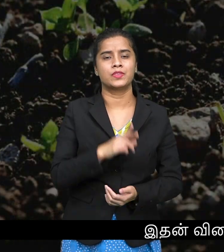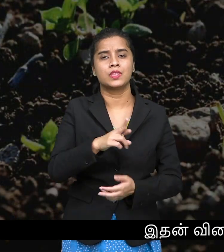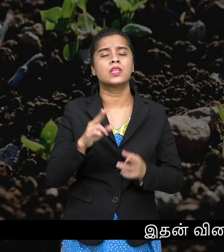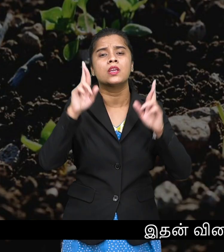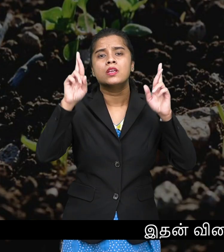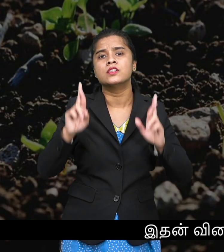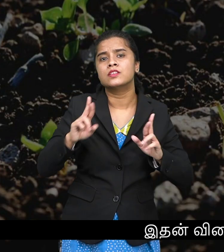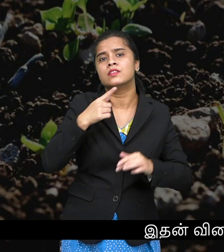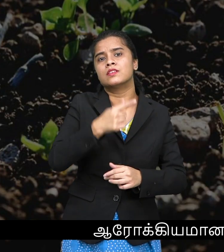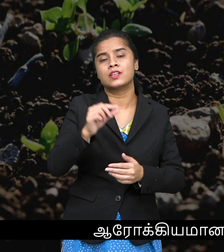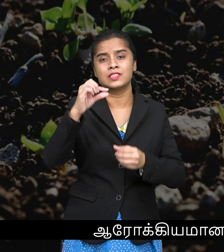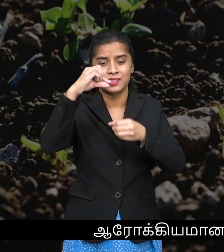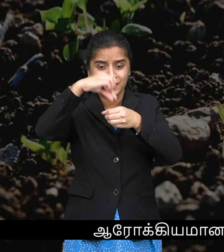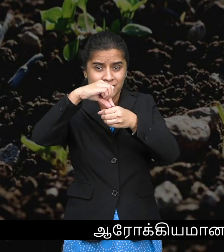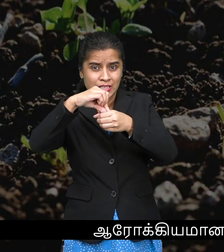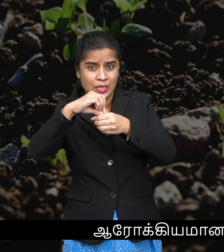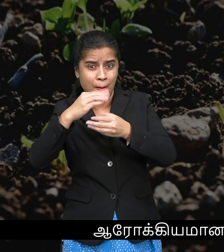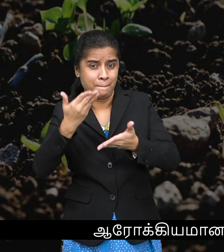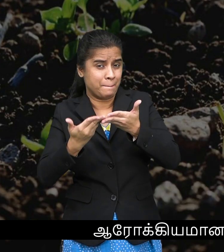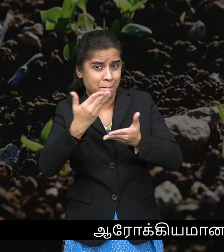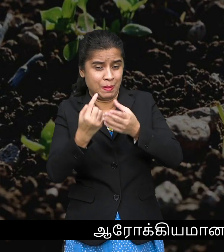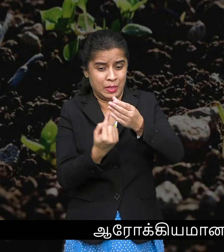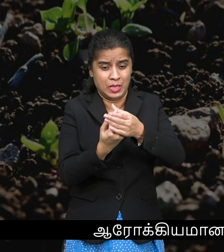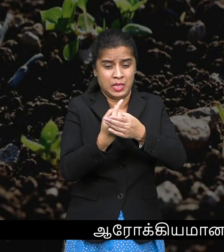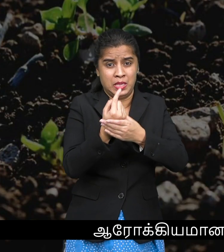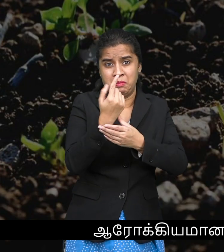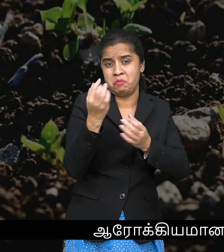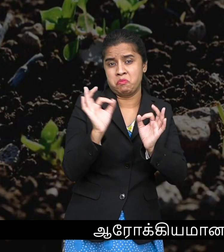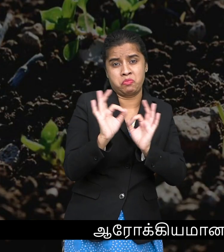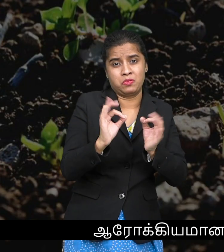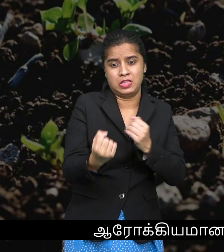இதன் விளைவாக விதைகள் ஆரோக்கியமான தாவரங்களாக வளராது.